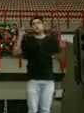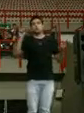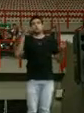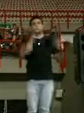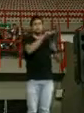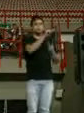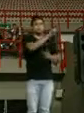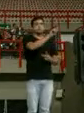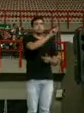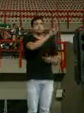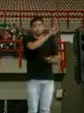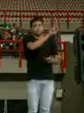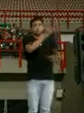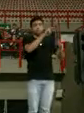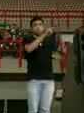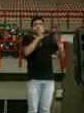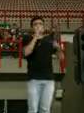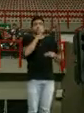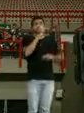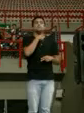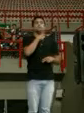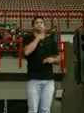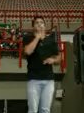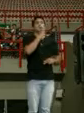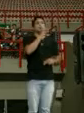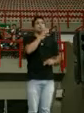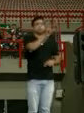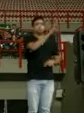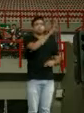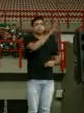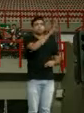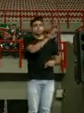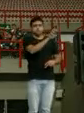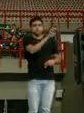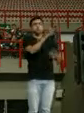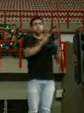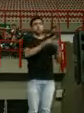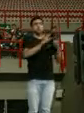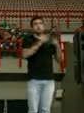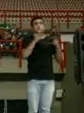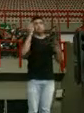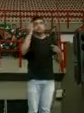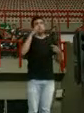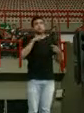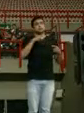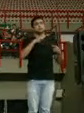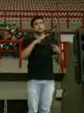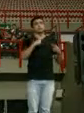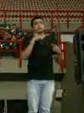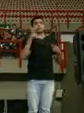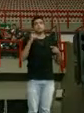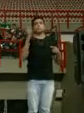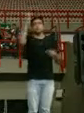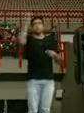Mais grave. Então, meus amores, se a voz do homem é uma voz mais grave, essa frequência tem que ser alta ou